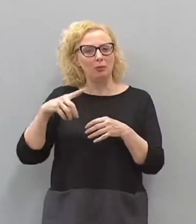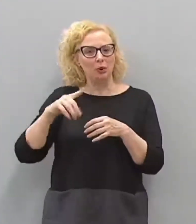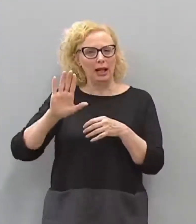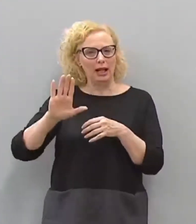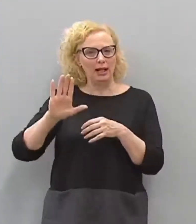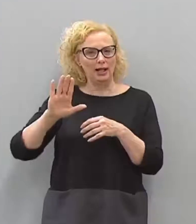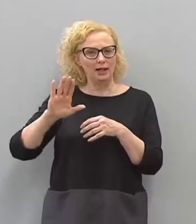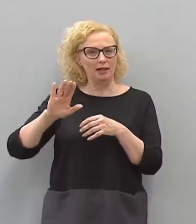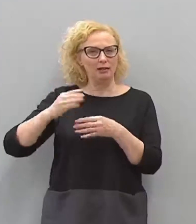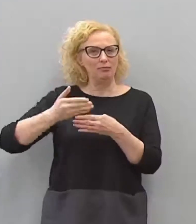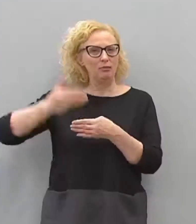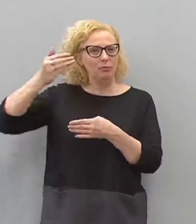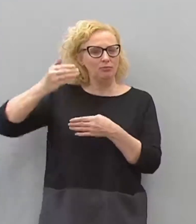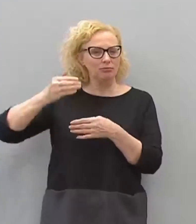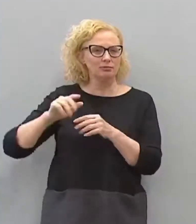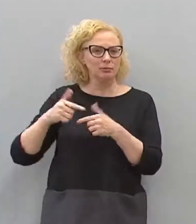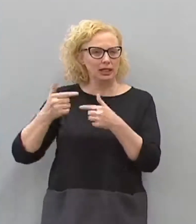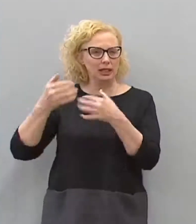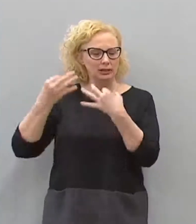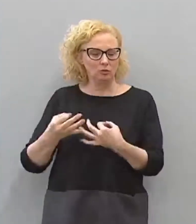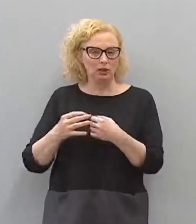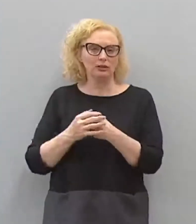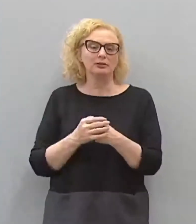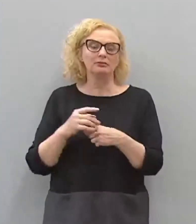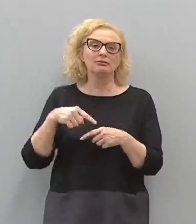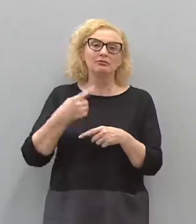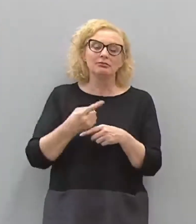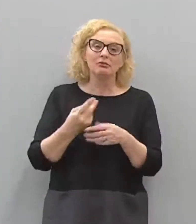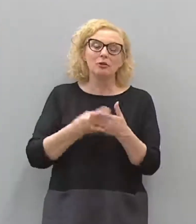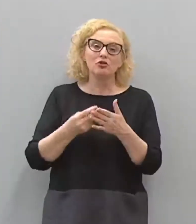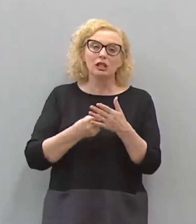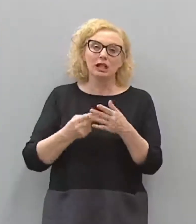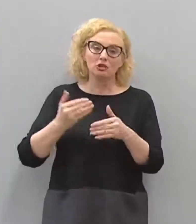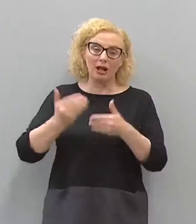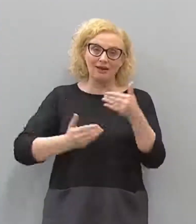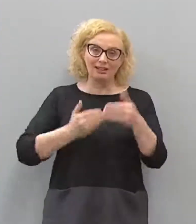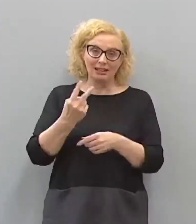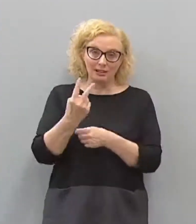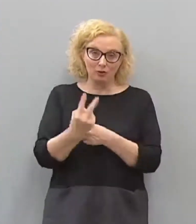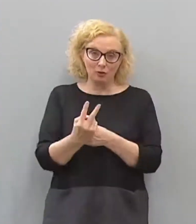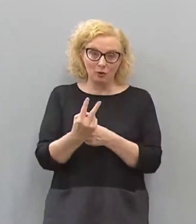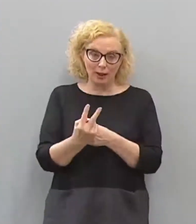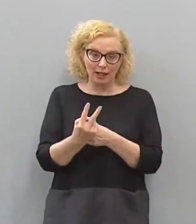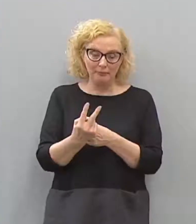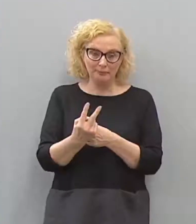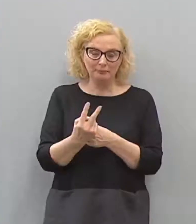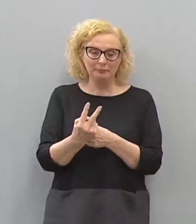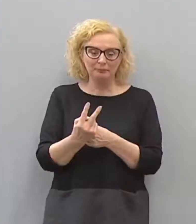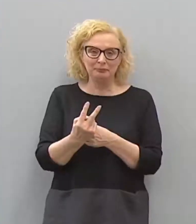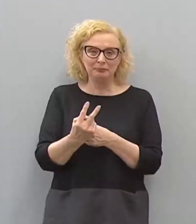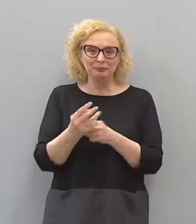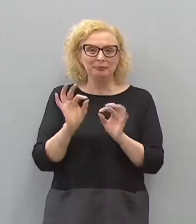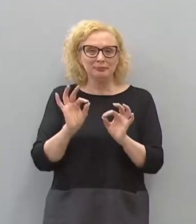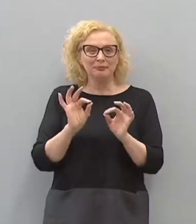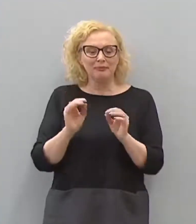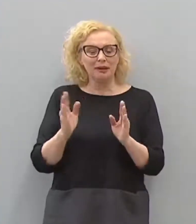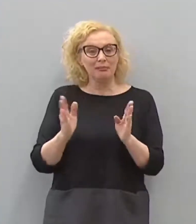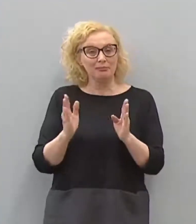due interventi invece sono in fase di progettazione avanzata e nello specifico il tratto di